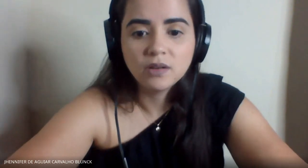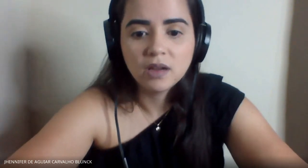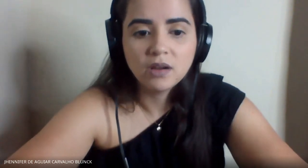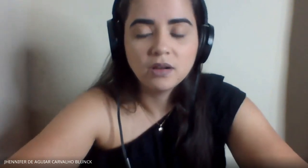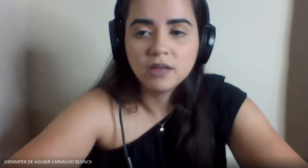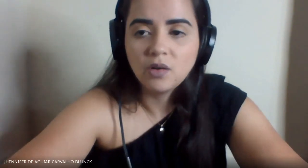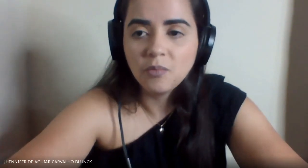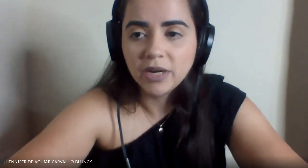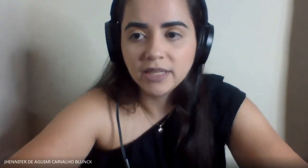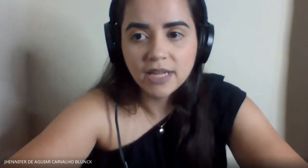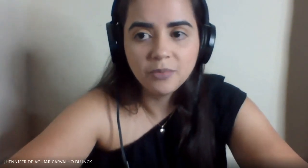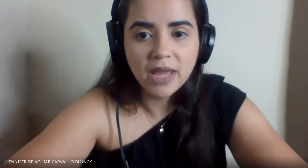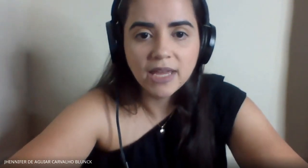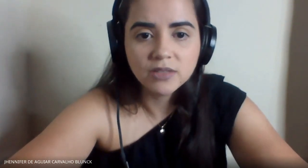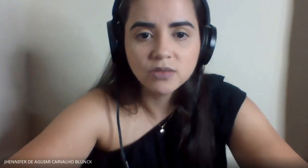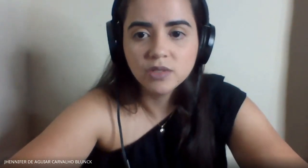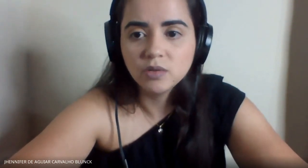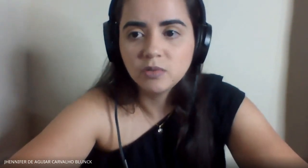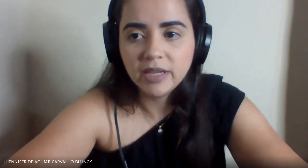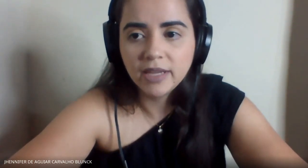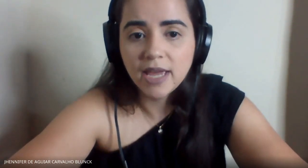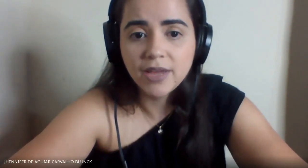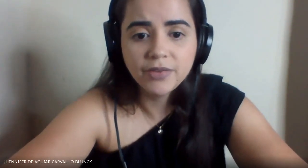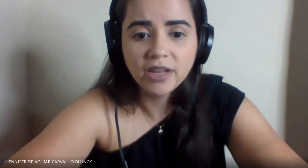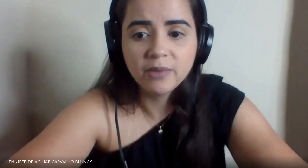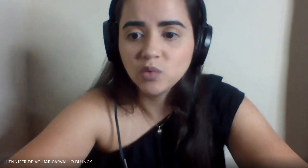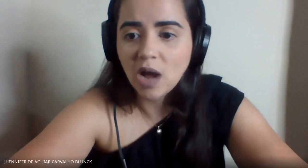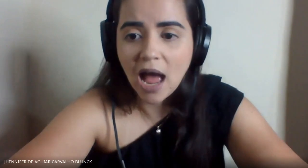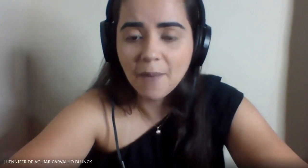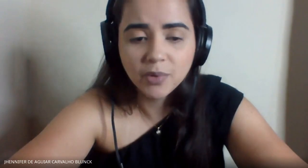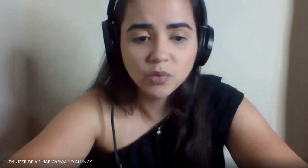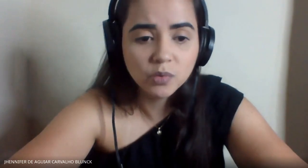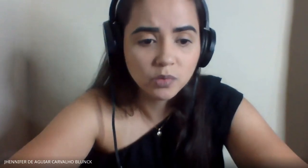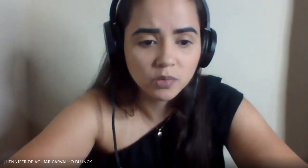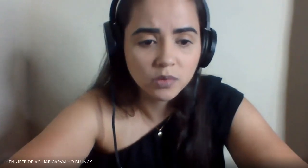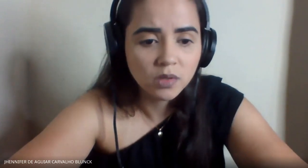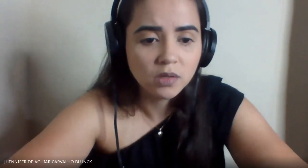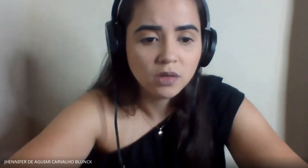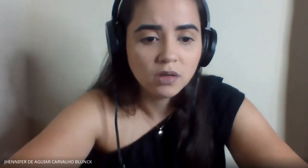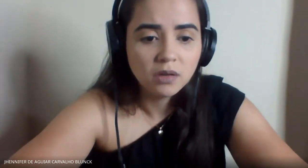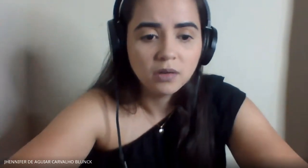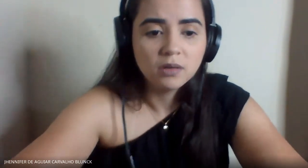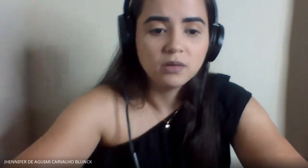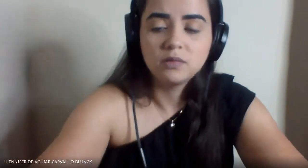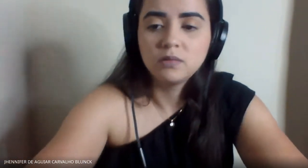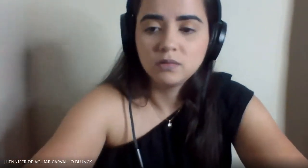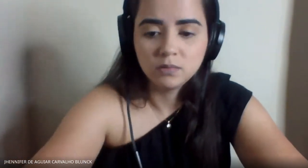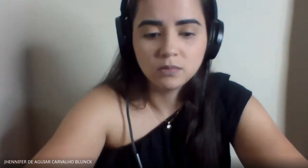Vocês compreenderam bem as coisas que eu expliquei? Falei muito rápido?